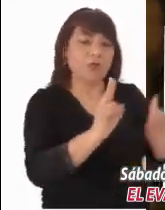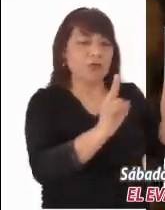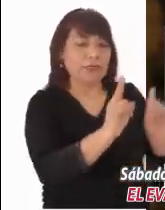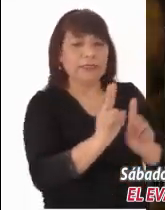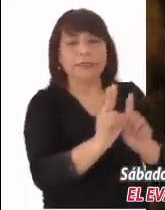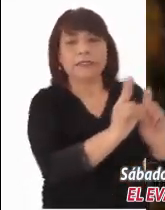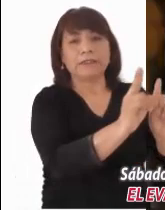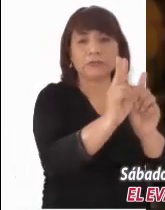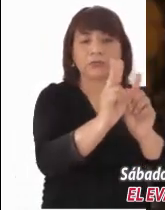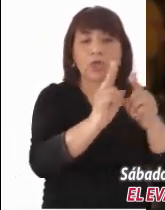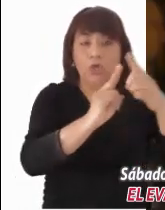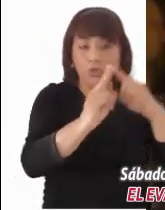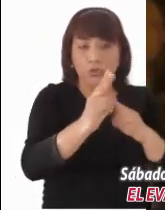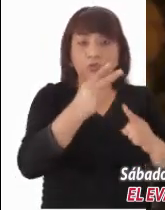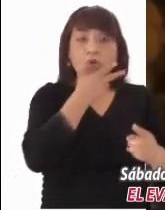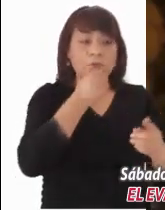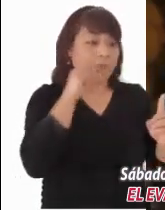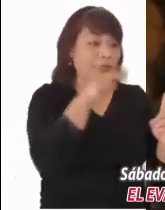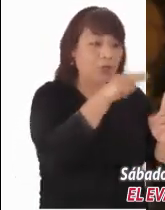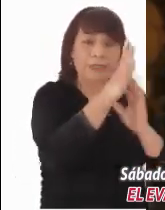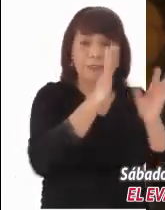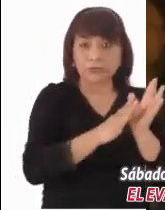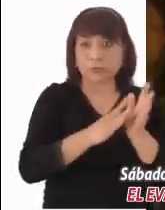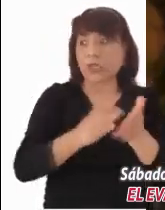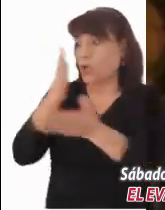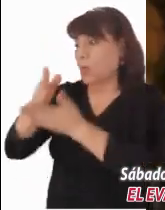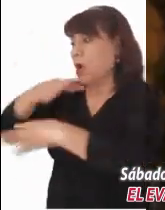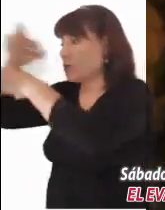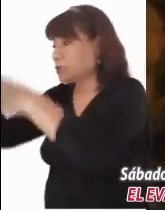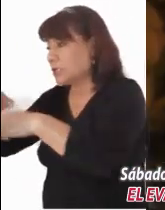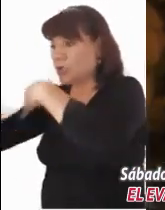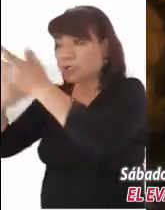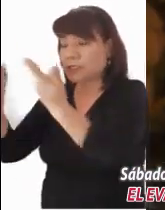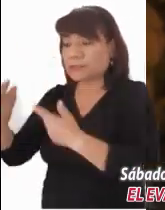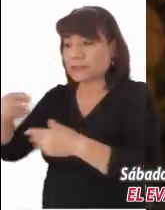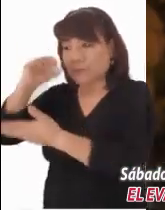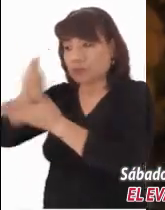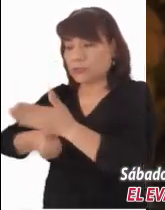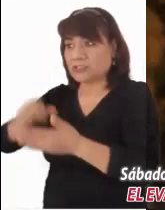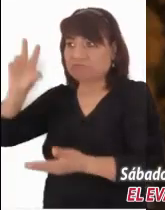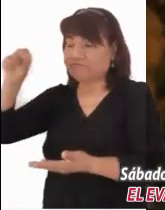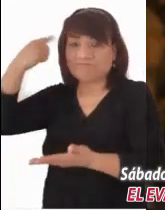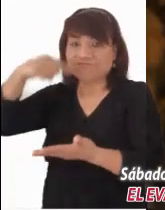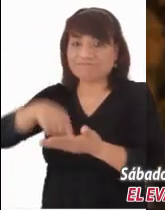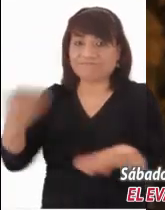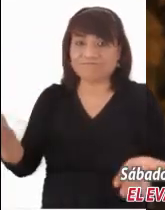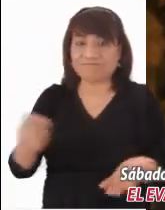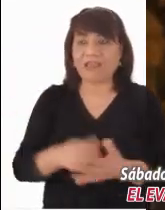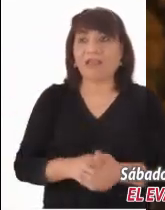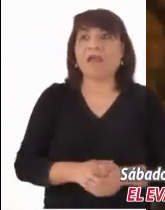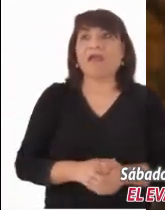camino hacia una aldea. También ellos fueron a anunciarlo a los demás, pero tampoco a ellos les